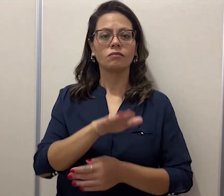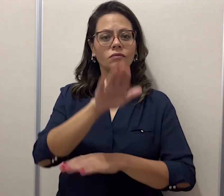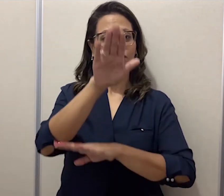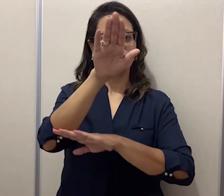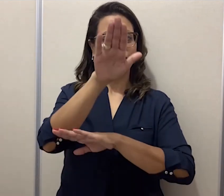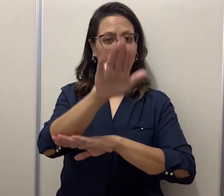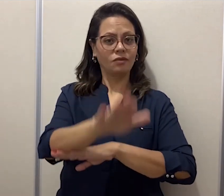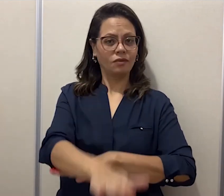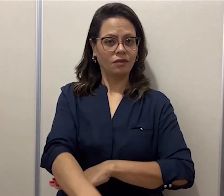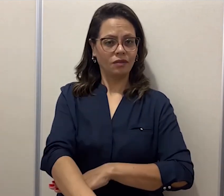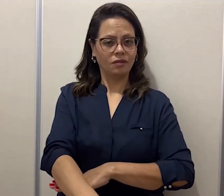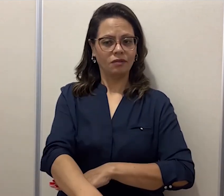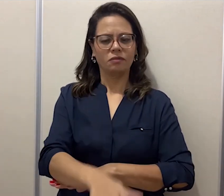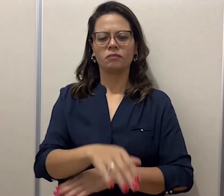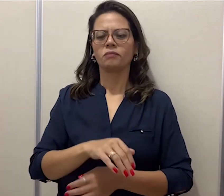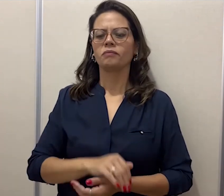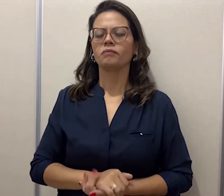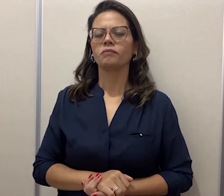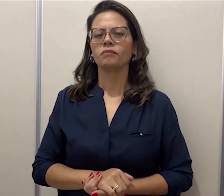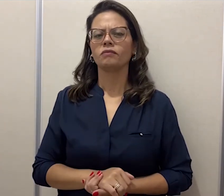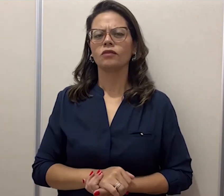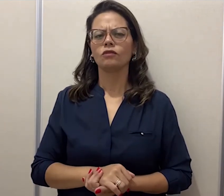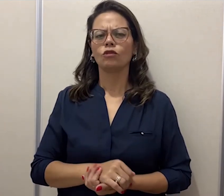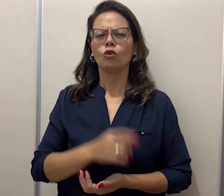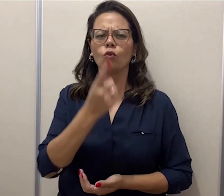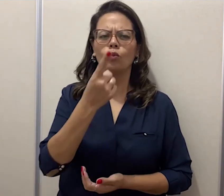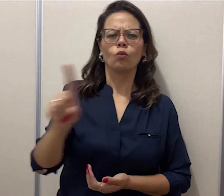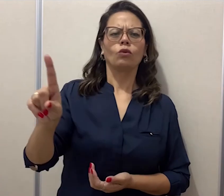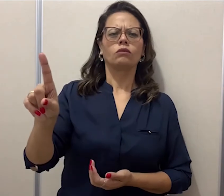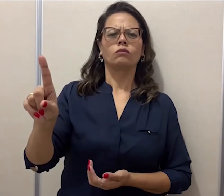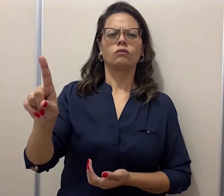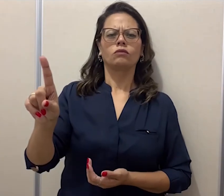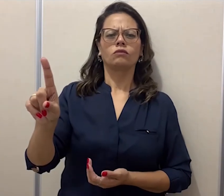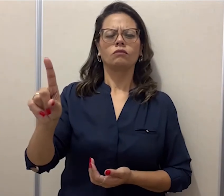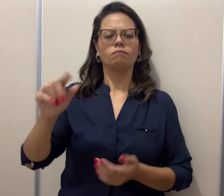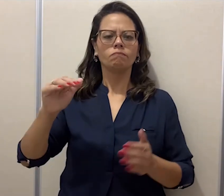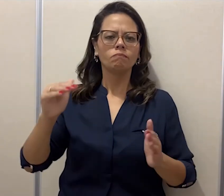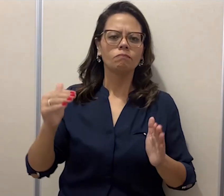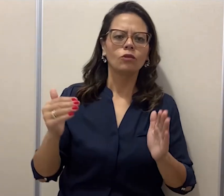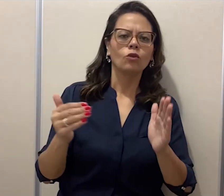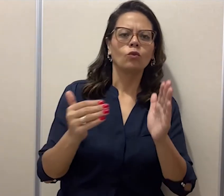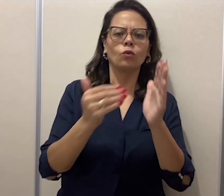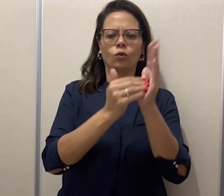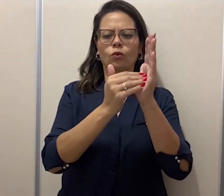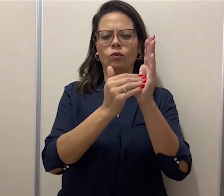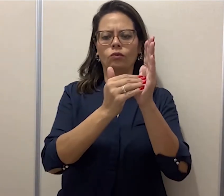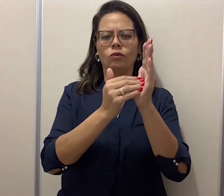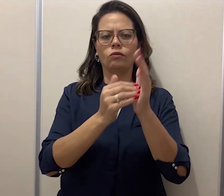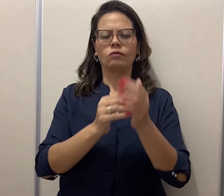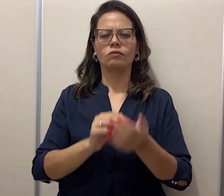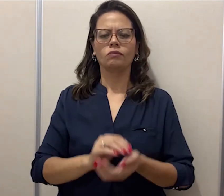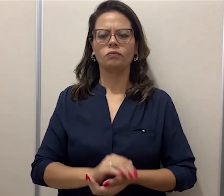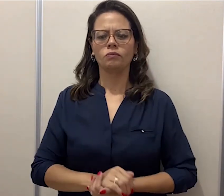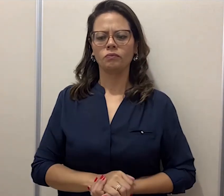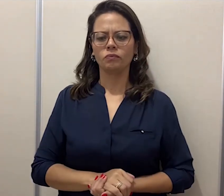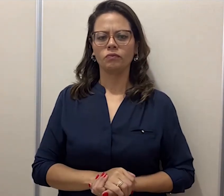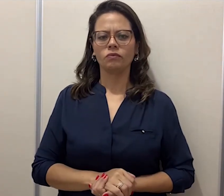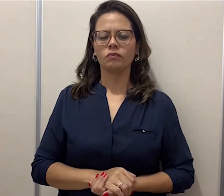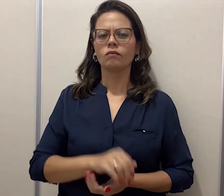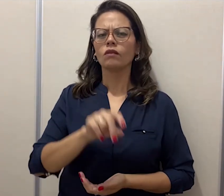Boa tarde tarde o último o último